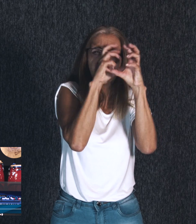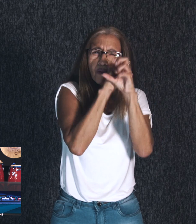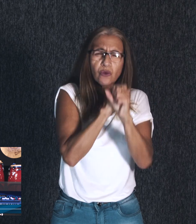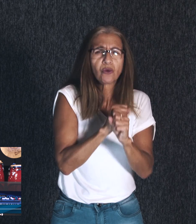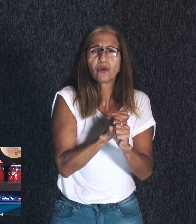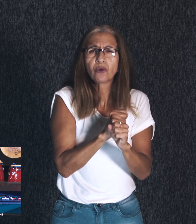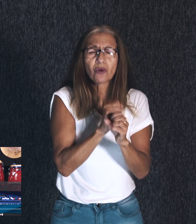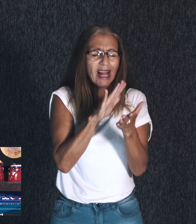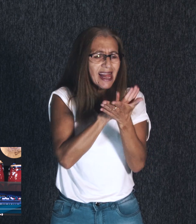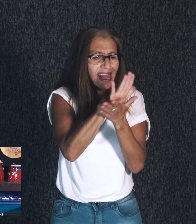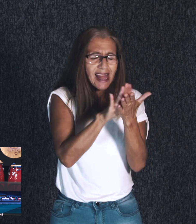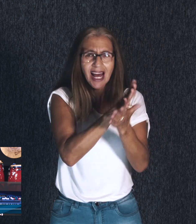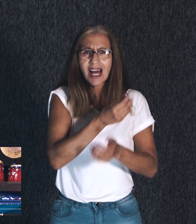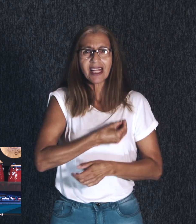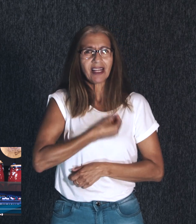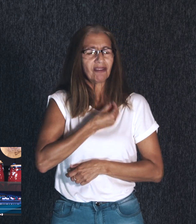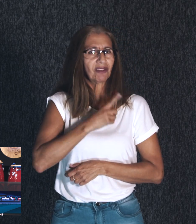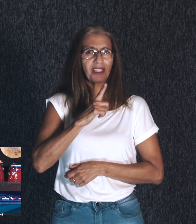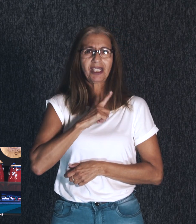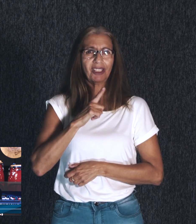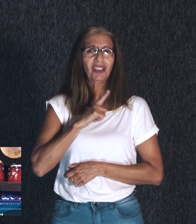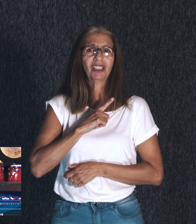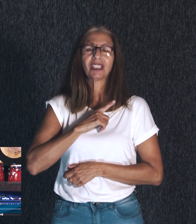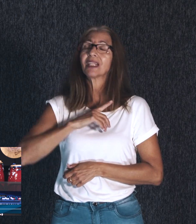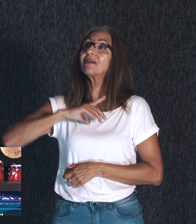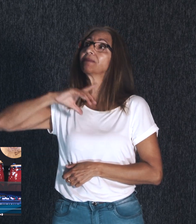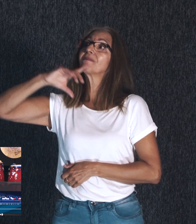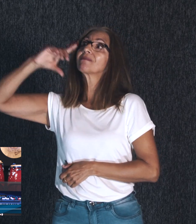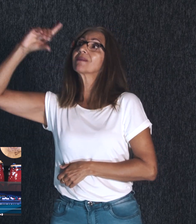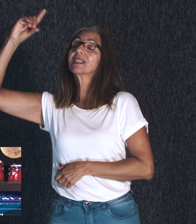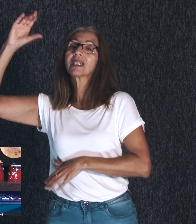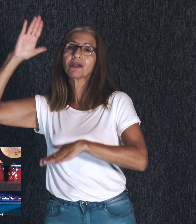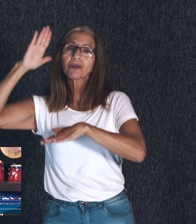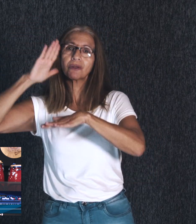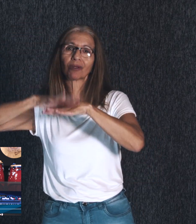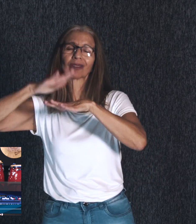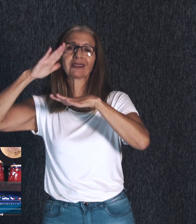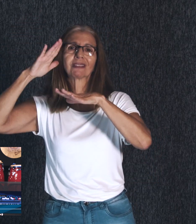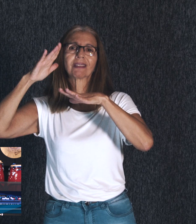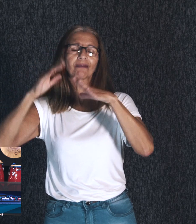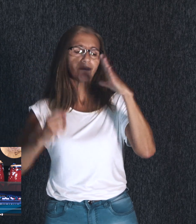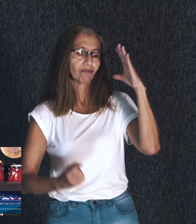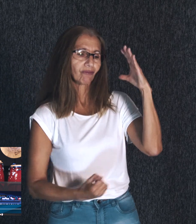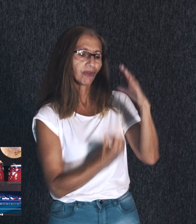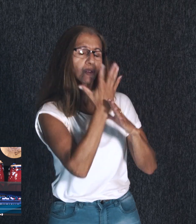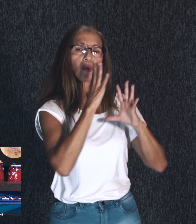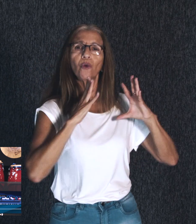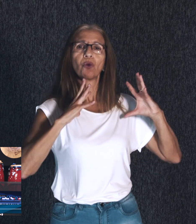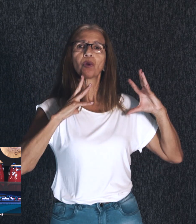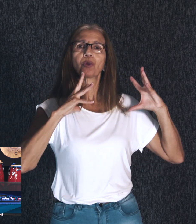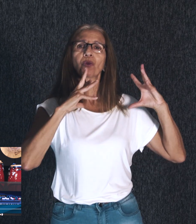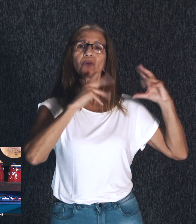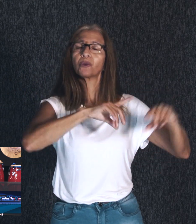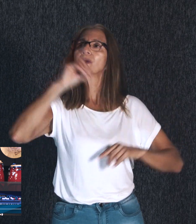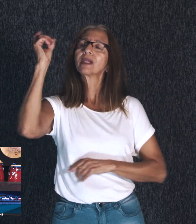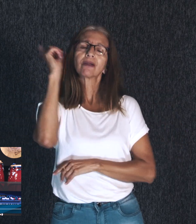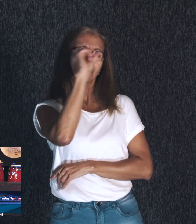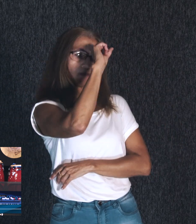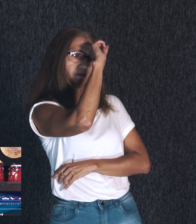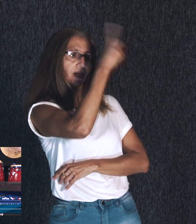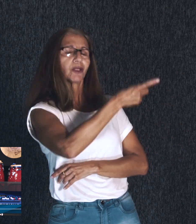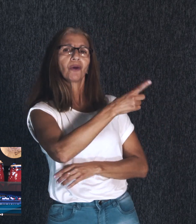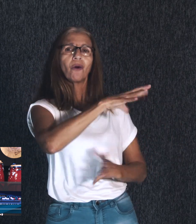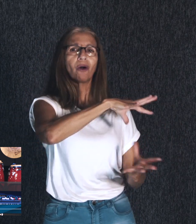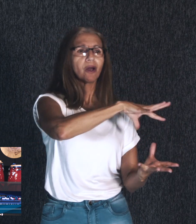palavra de Deus. Quando Deus nos criou, Ele colocou a mão no barro, porque Deus fez o homem do pó da terra, do